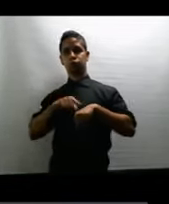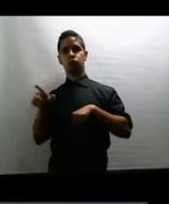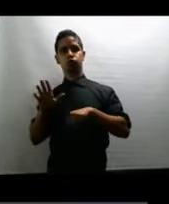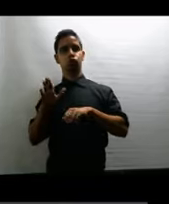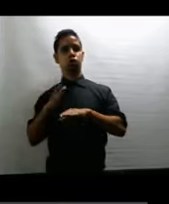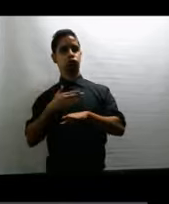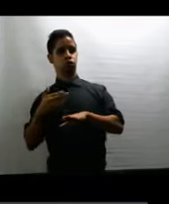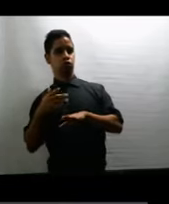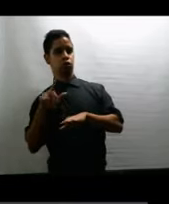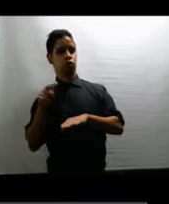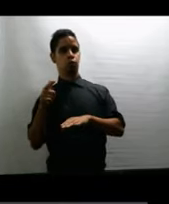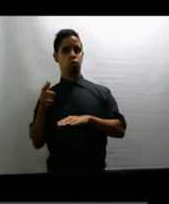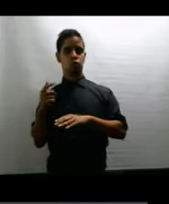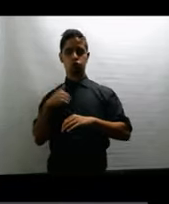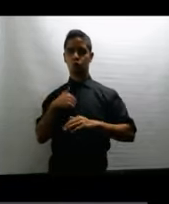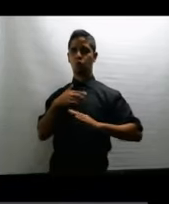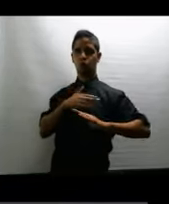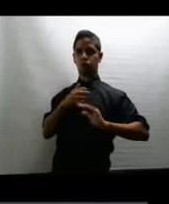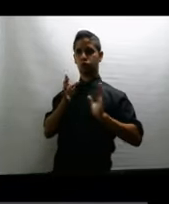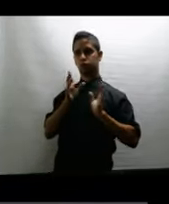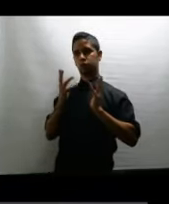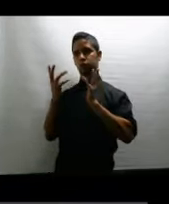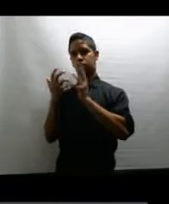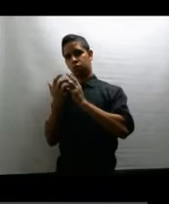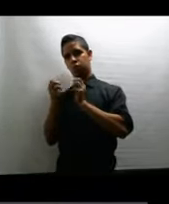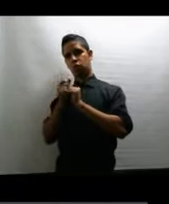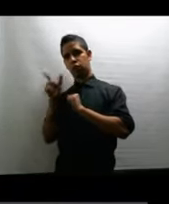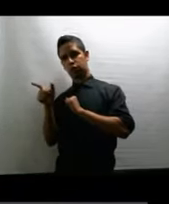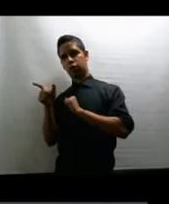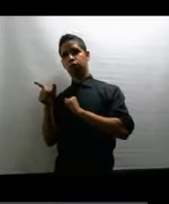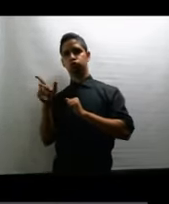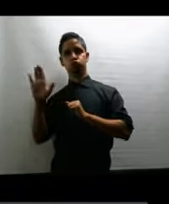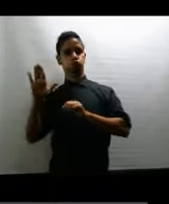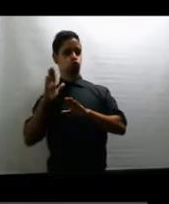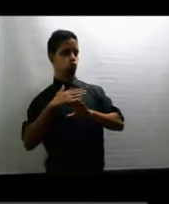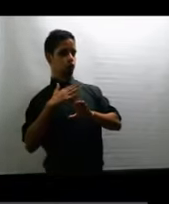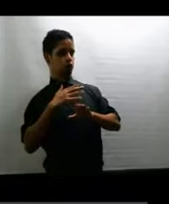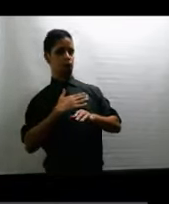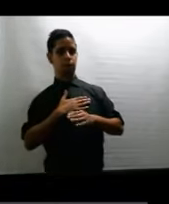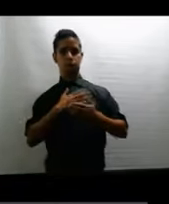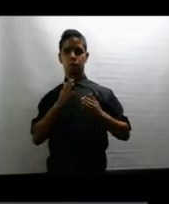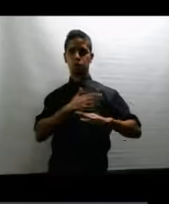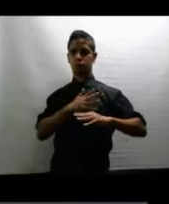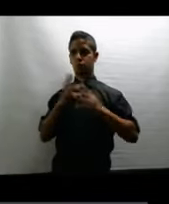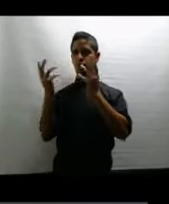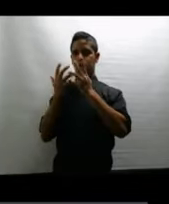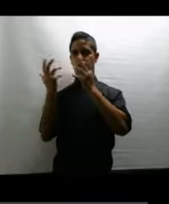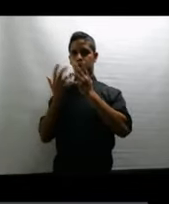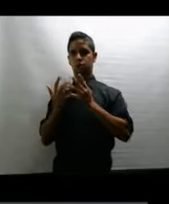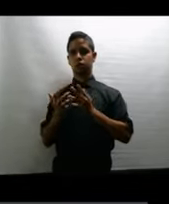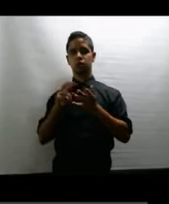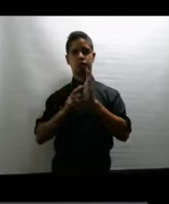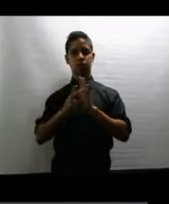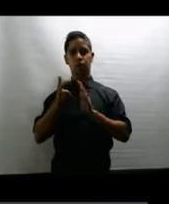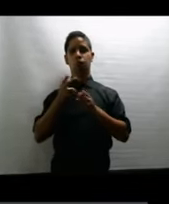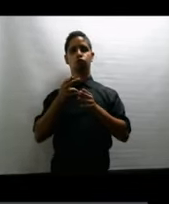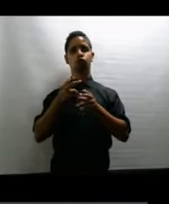canción y yo voy a cantar una canción que se relaciona con esa. Oh, okay. Y así que son pequeñas historias, yo diría, sí,